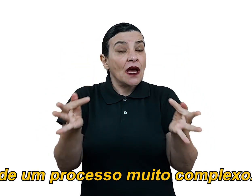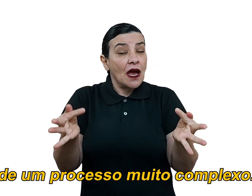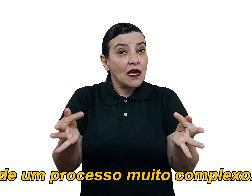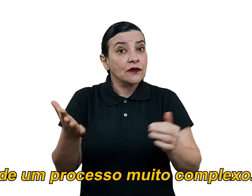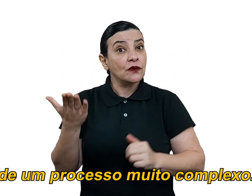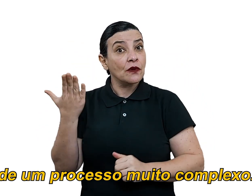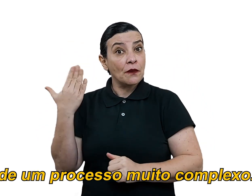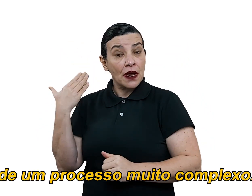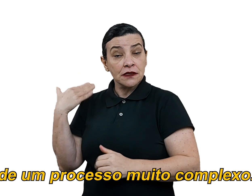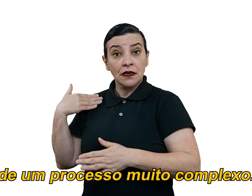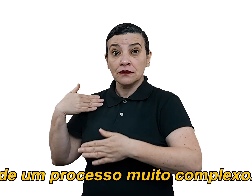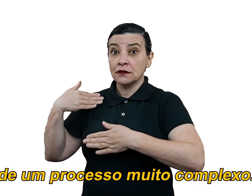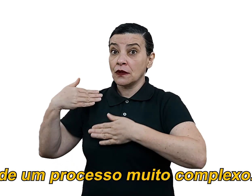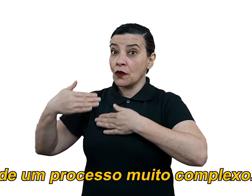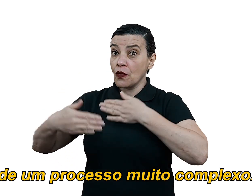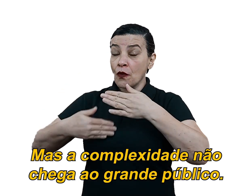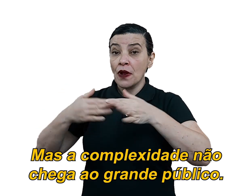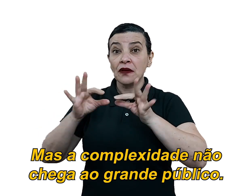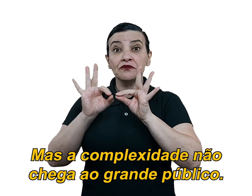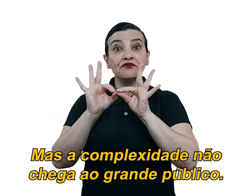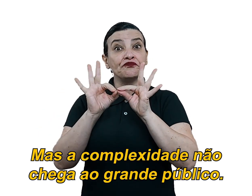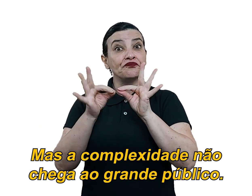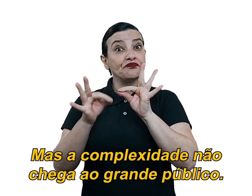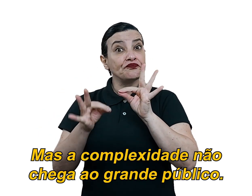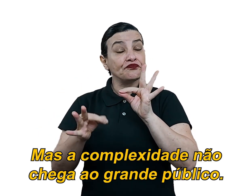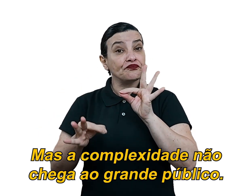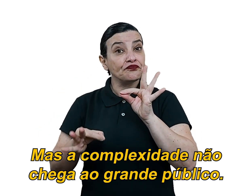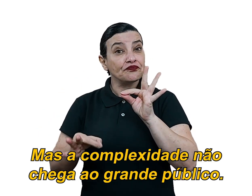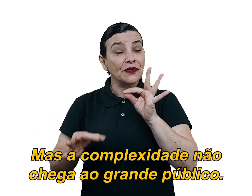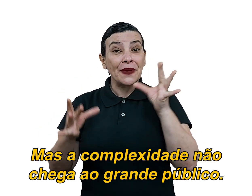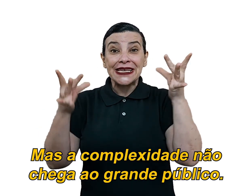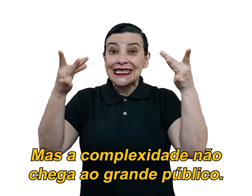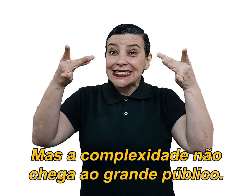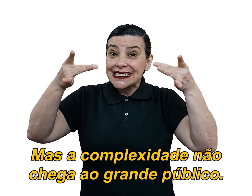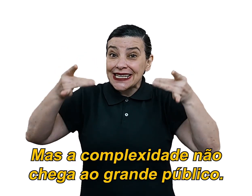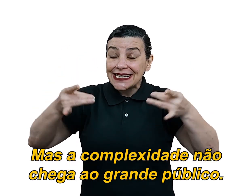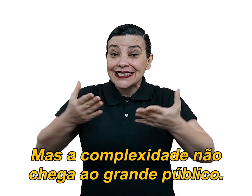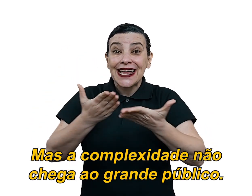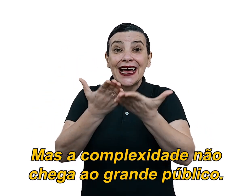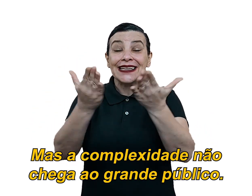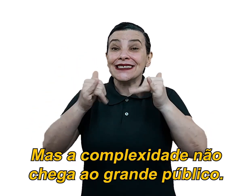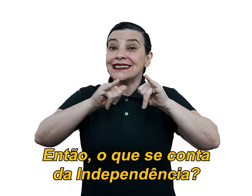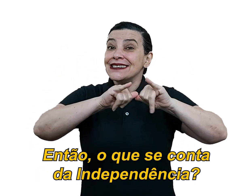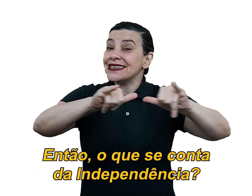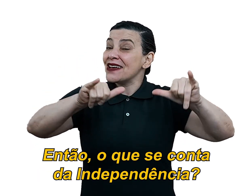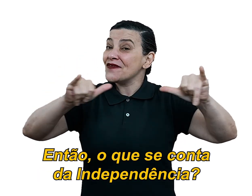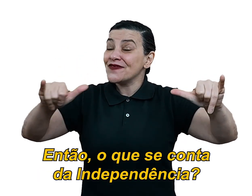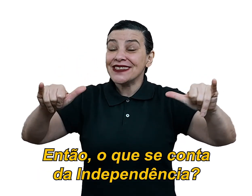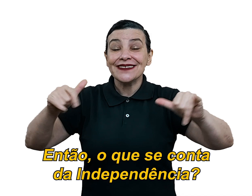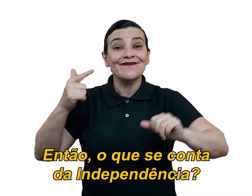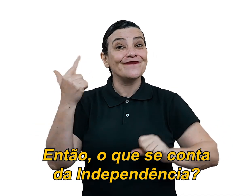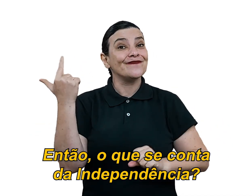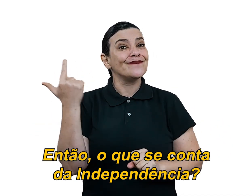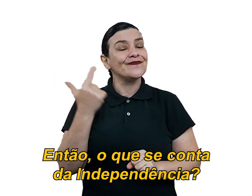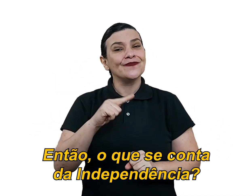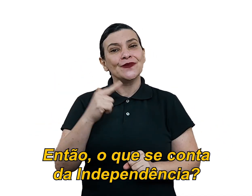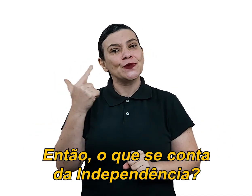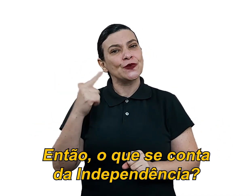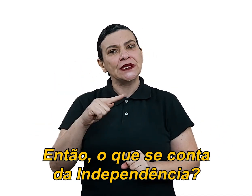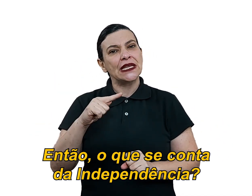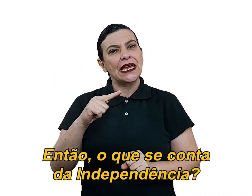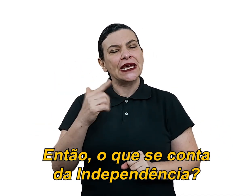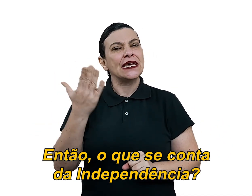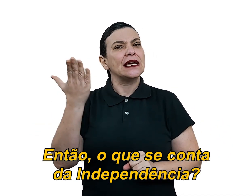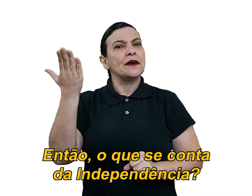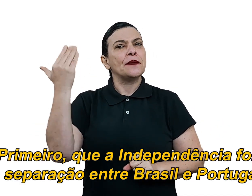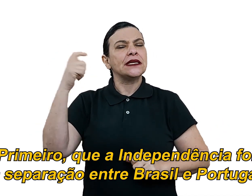um processo muito complexo, mas a complexidade não chega ao grande público. Então, o que é que se conta